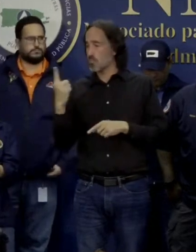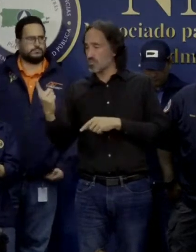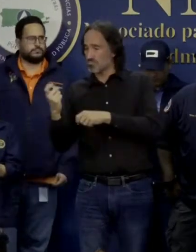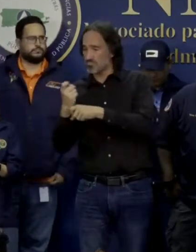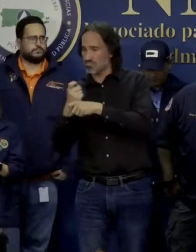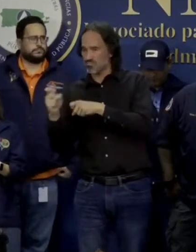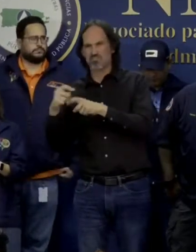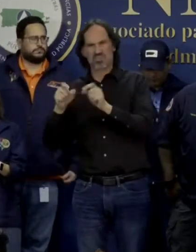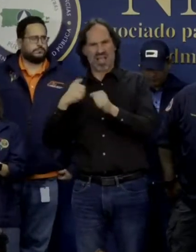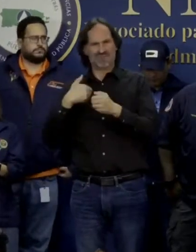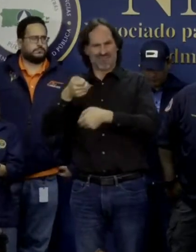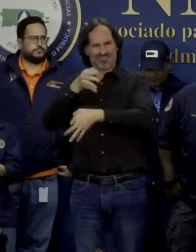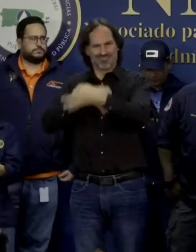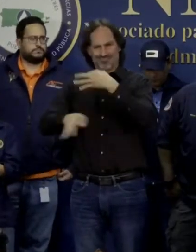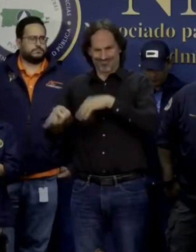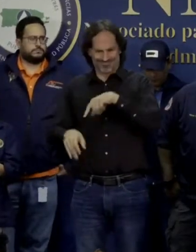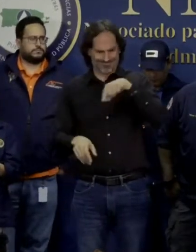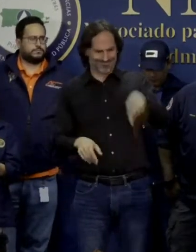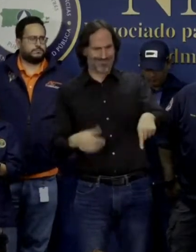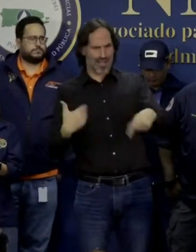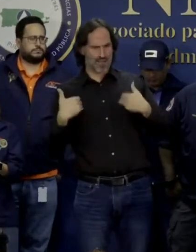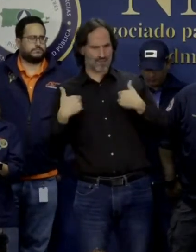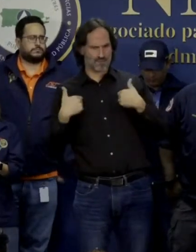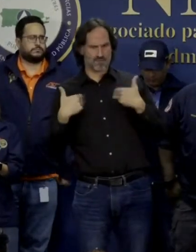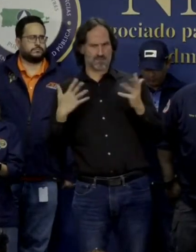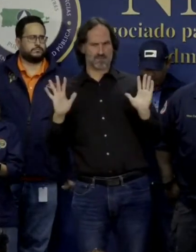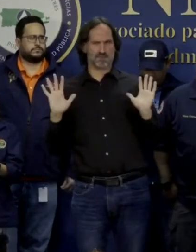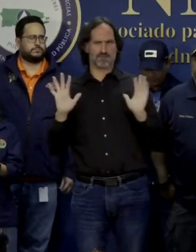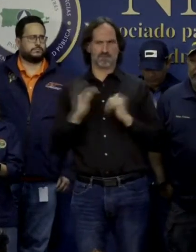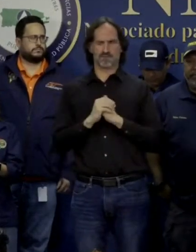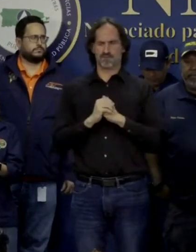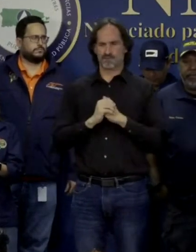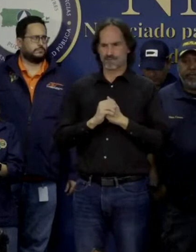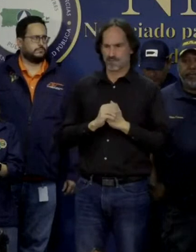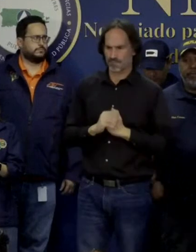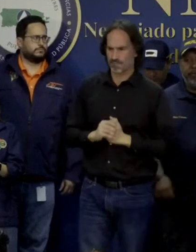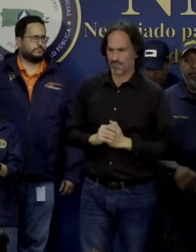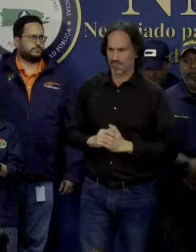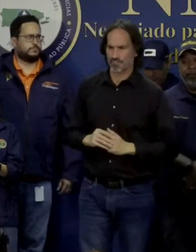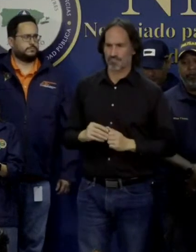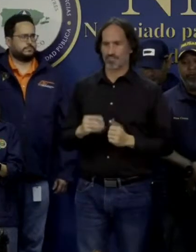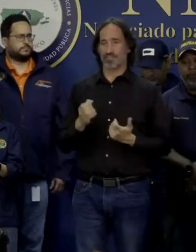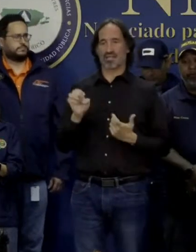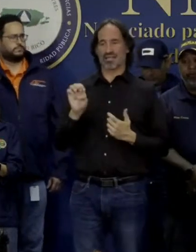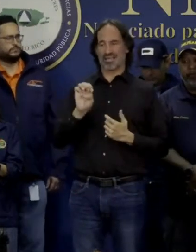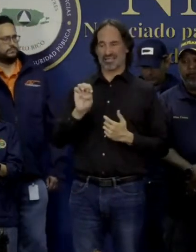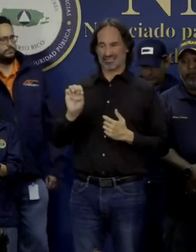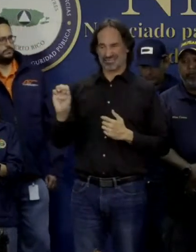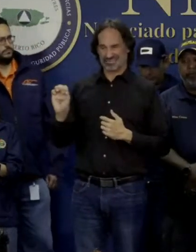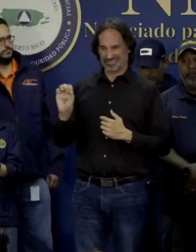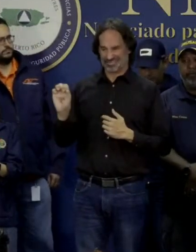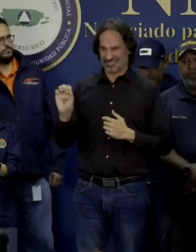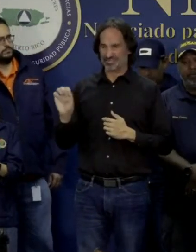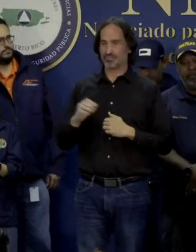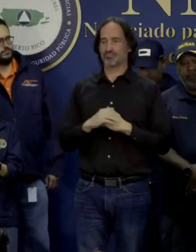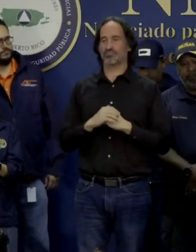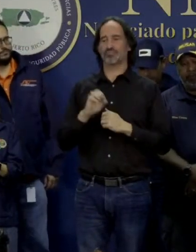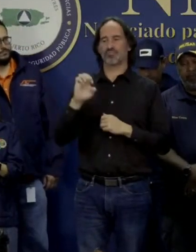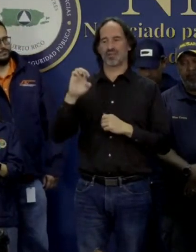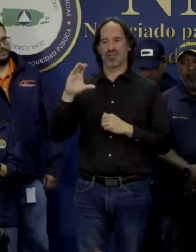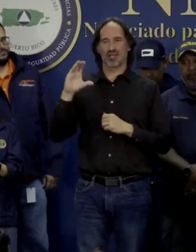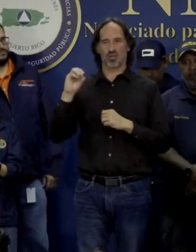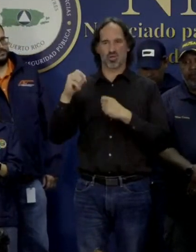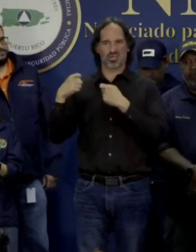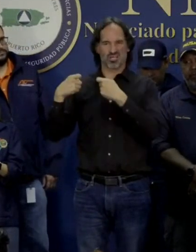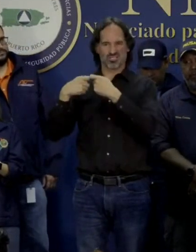ponemos otra de las que está en esa área. En el caso de AES y Ecoeléctrica, las 2 unidades de AES están disponibles y las 3 unidades